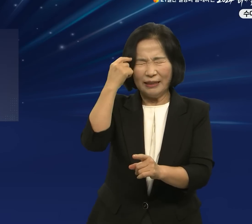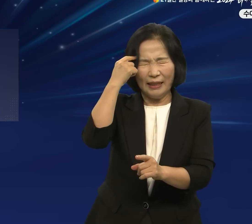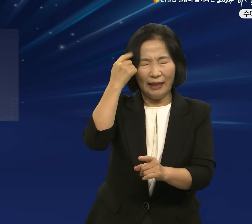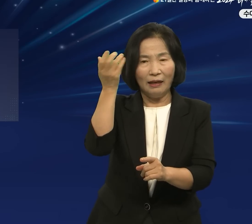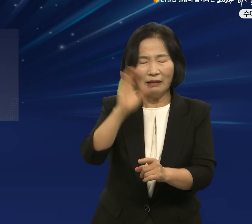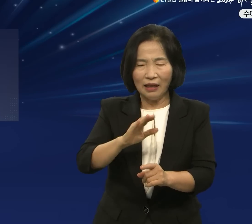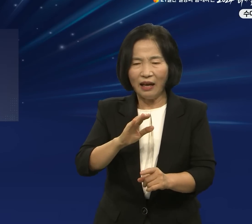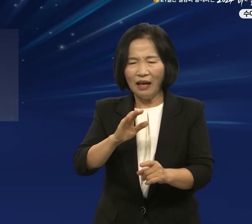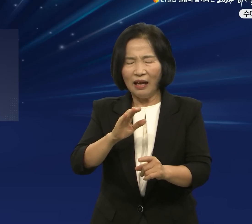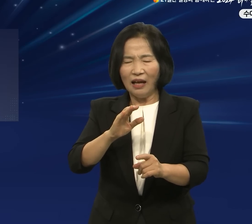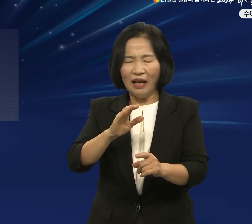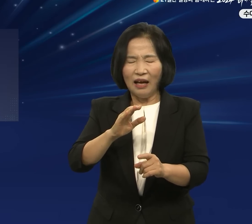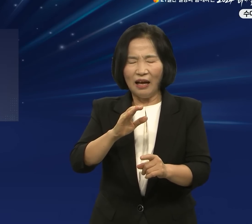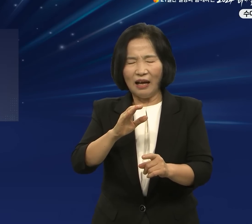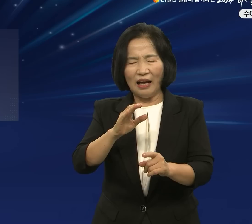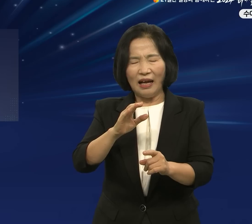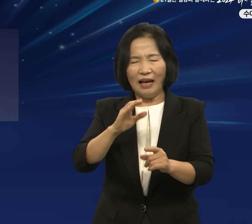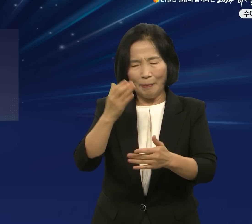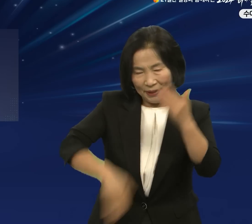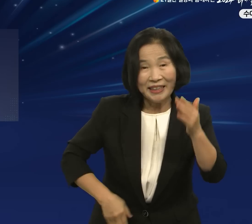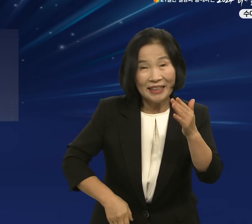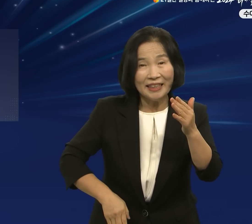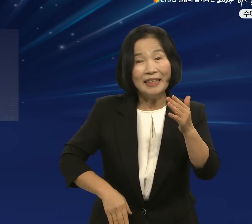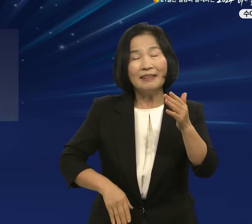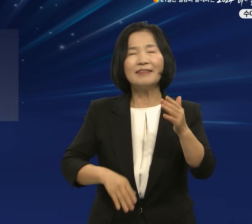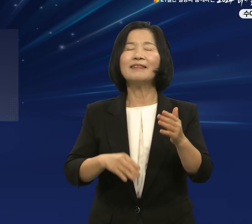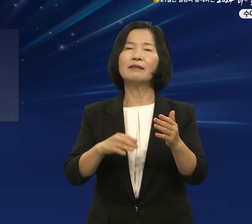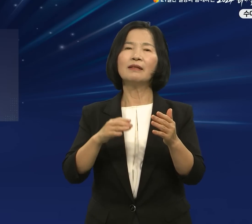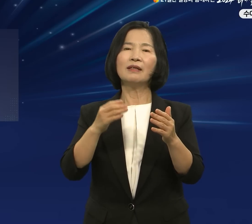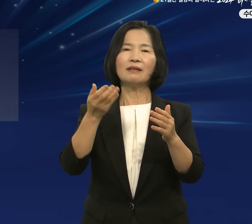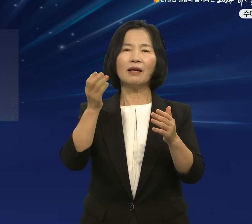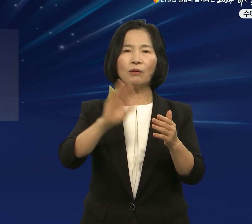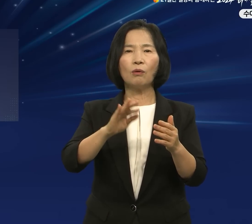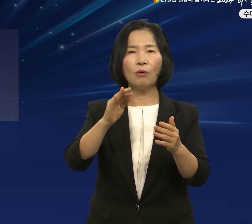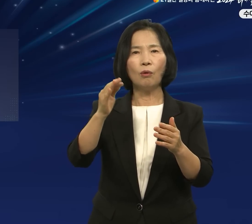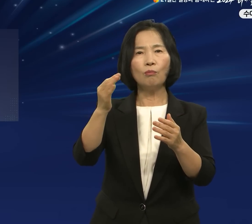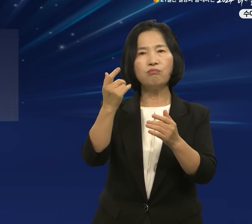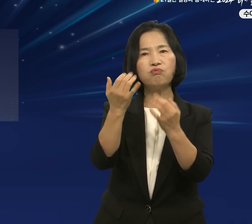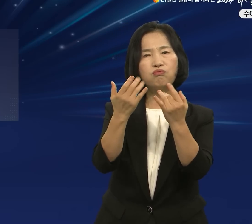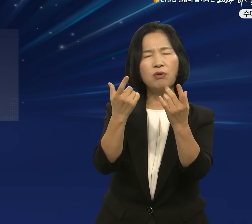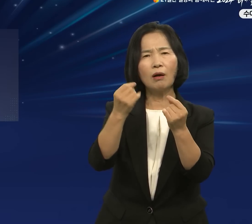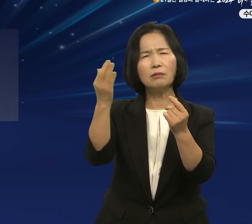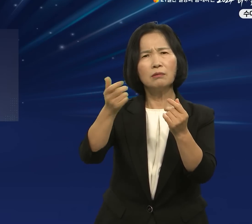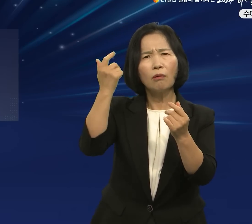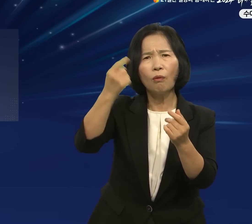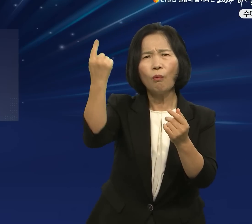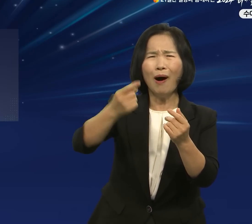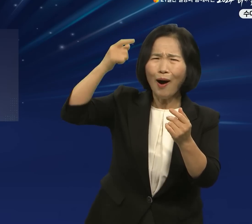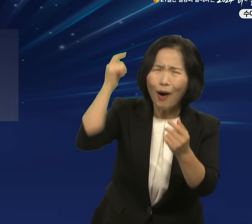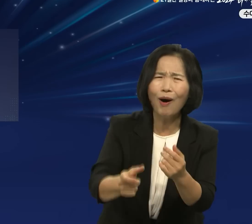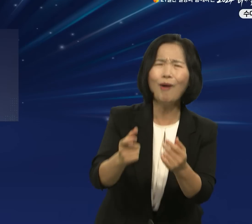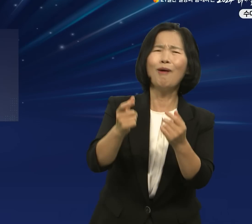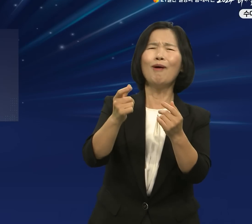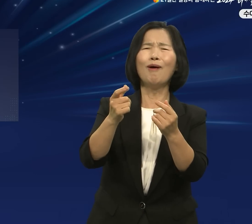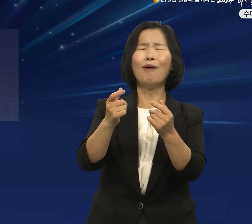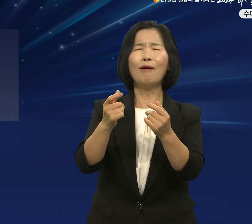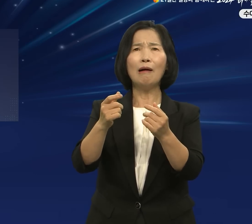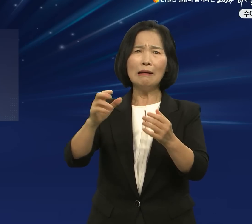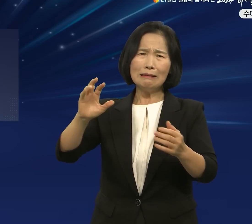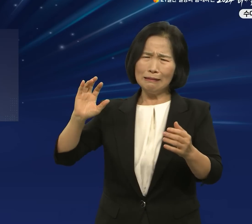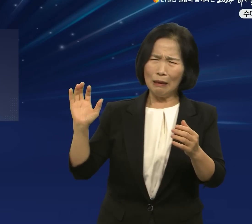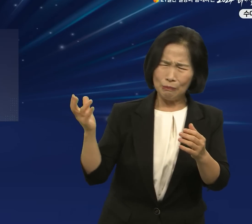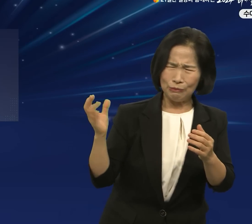그럼에도 불구하고 불같은 성령은 결코 임하지 않았습니다. 태풍 같은 바람이 불어서 지붕을